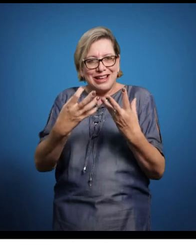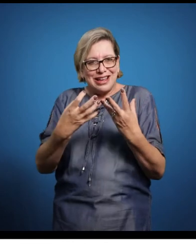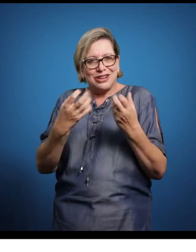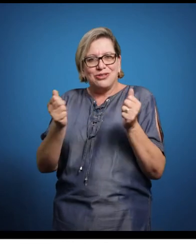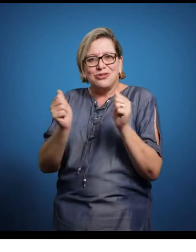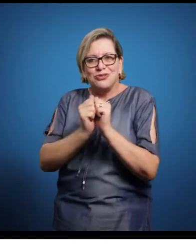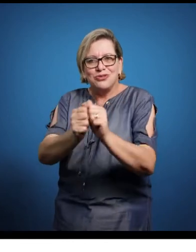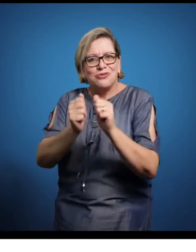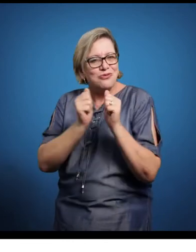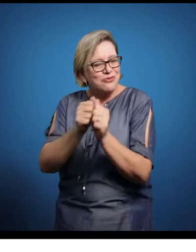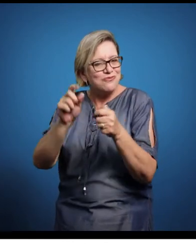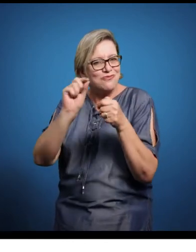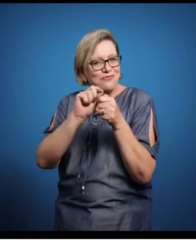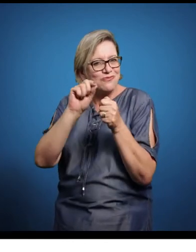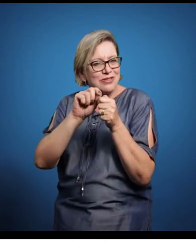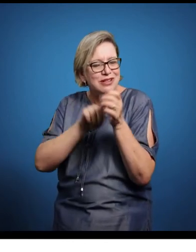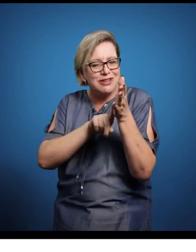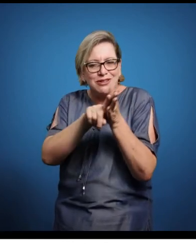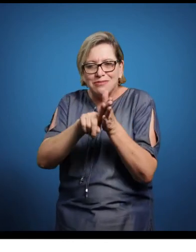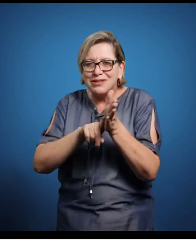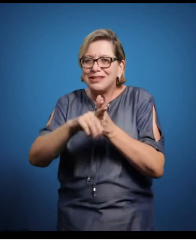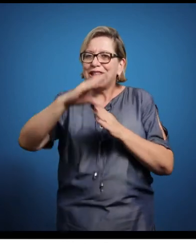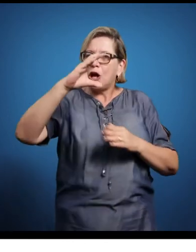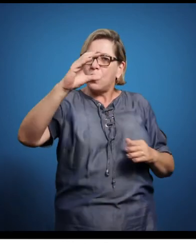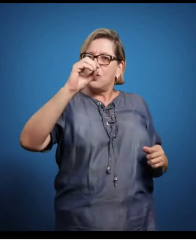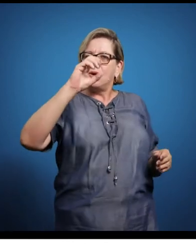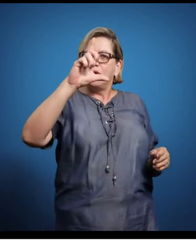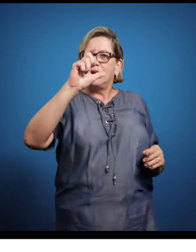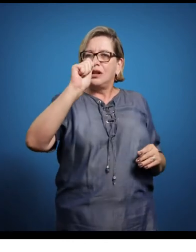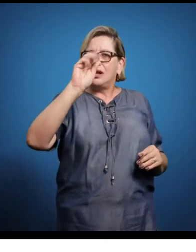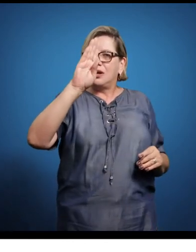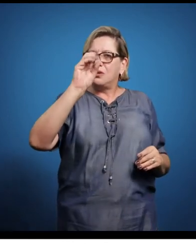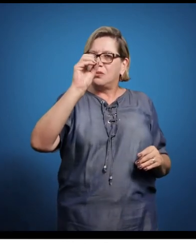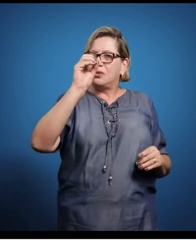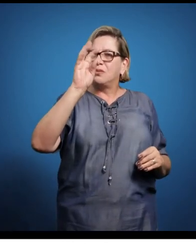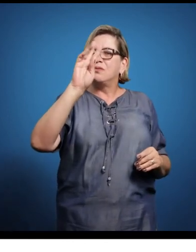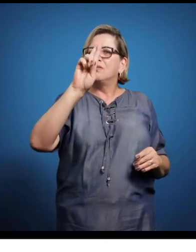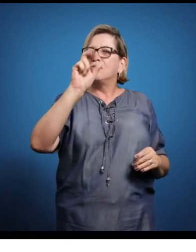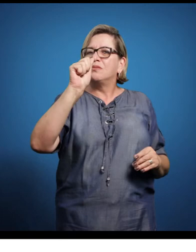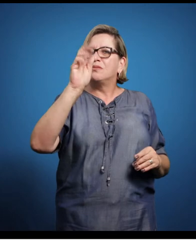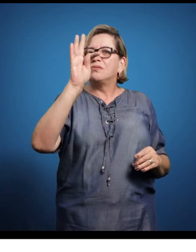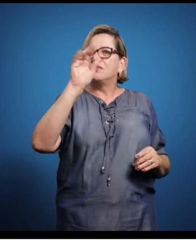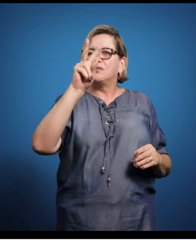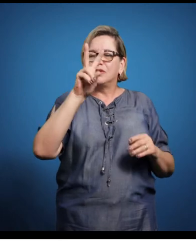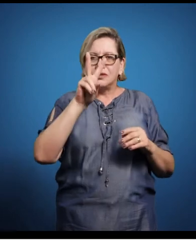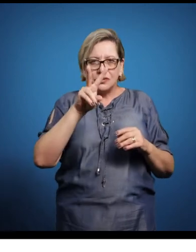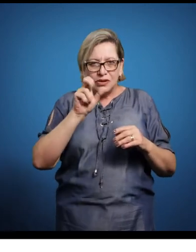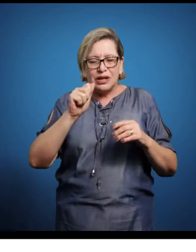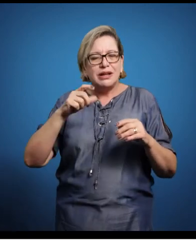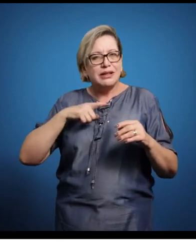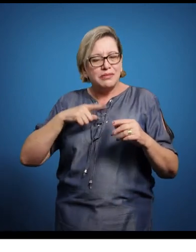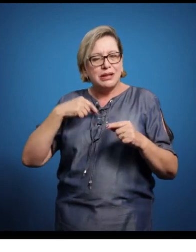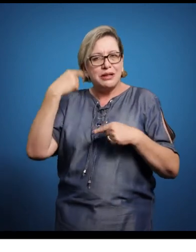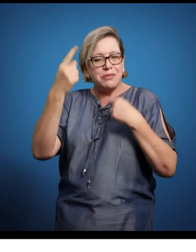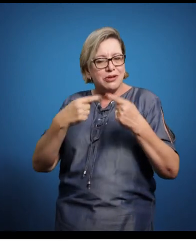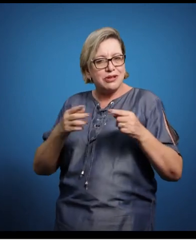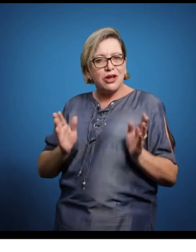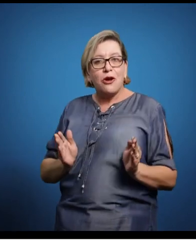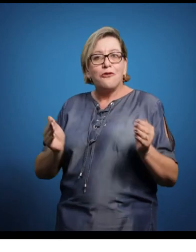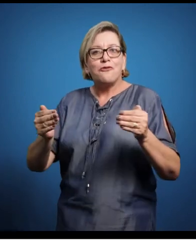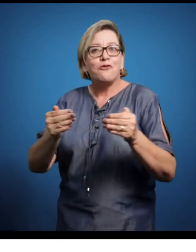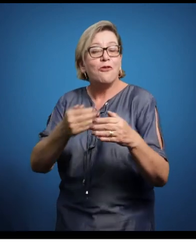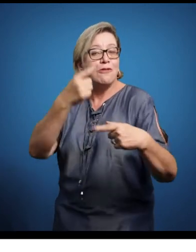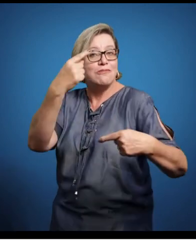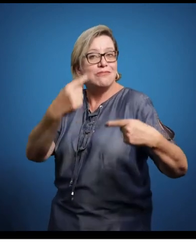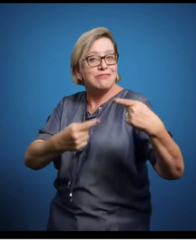pesquisa colaborativa haverá alguns fóruns de discussão em alto nível manter um debate